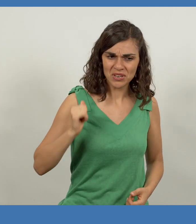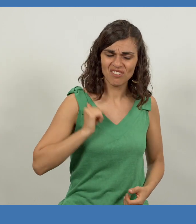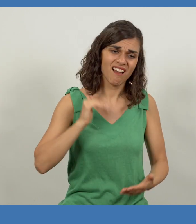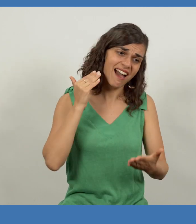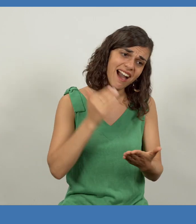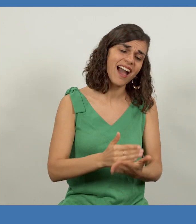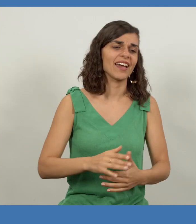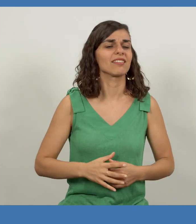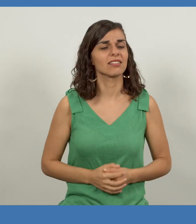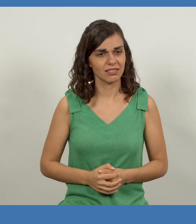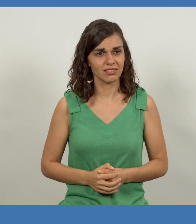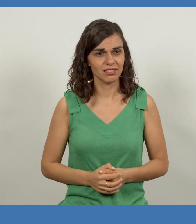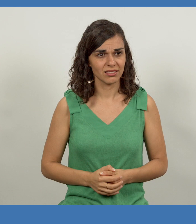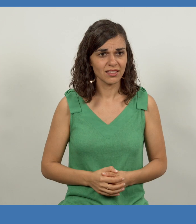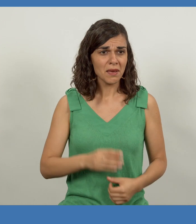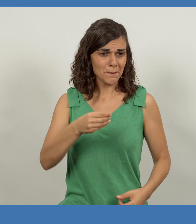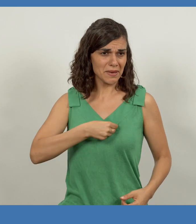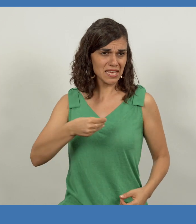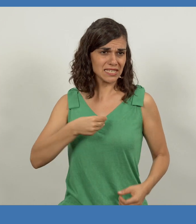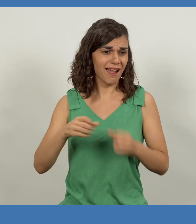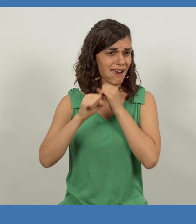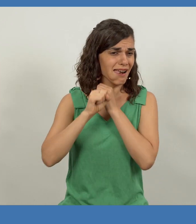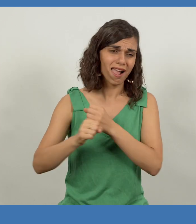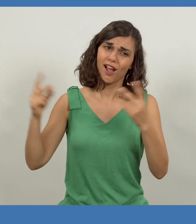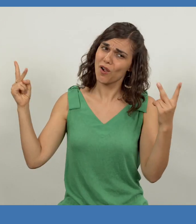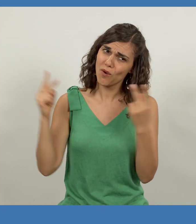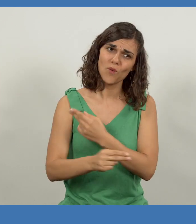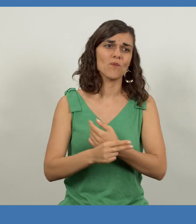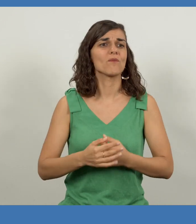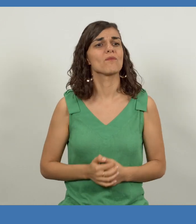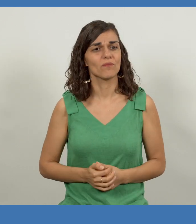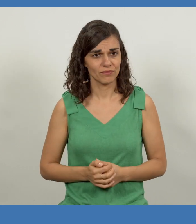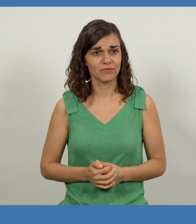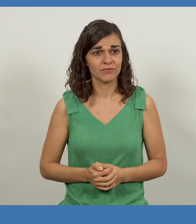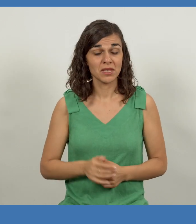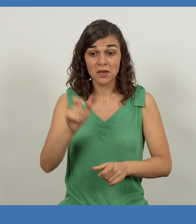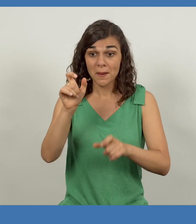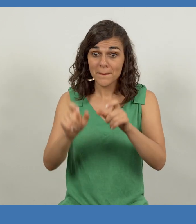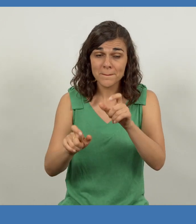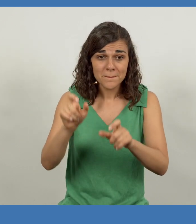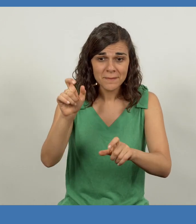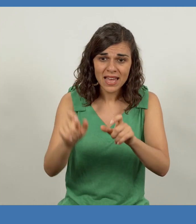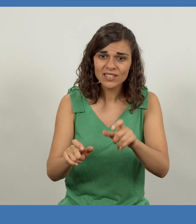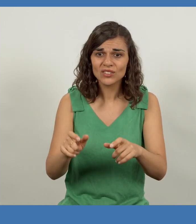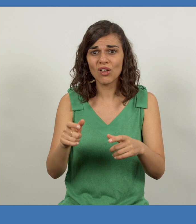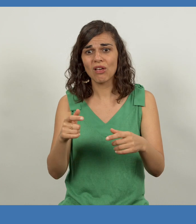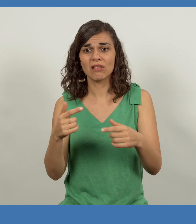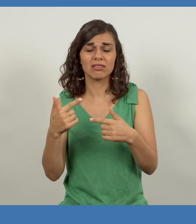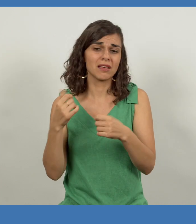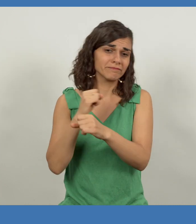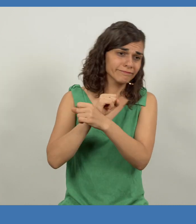méchanceté, dénoue les liens de la servitude, renvoie libres les opprimés, et que l'on rompe toute espèce de